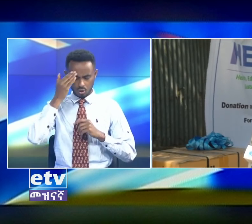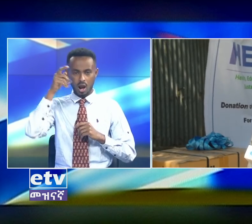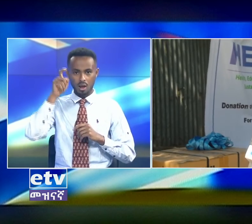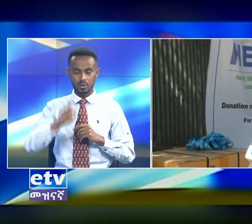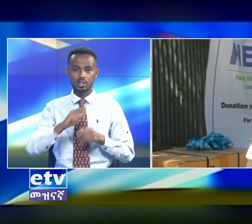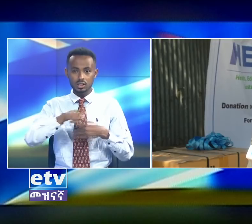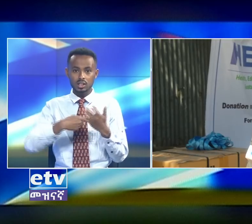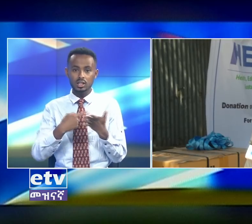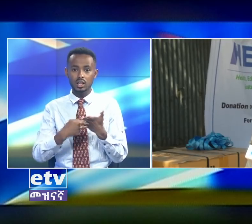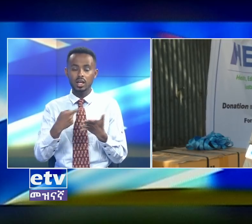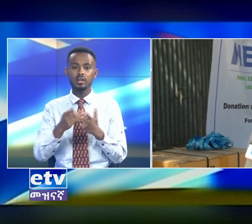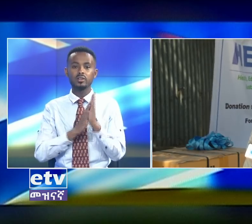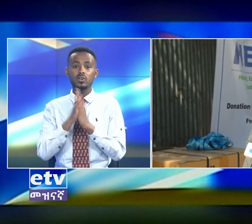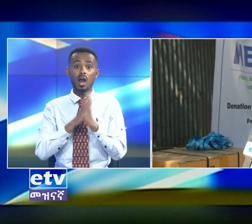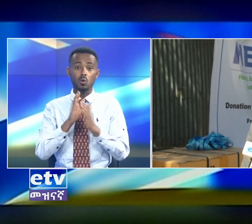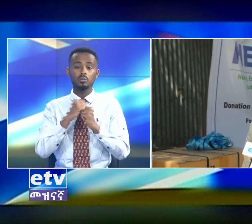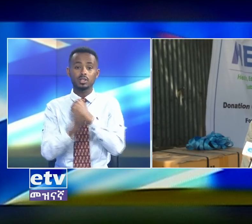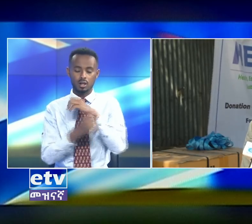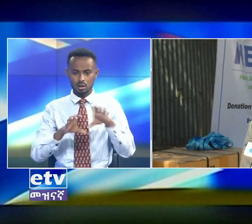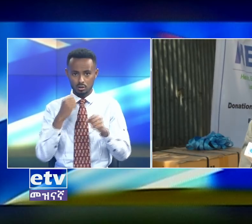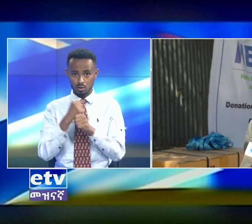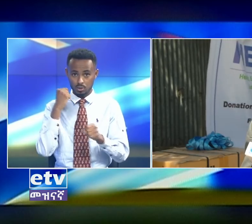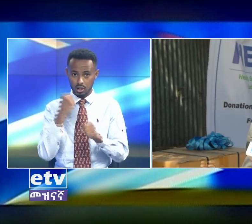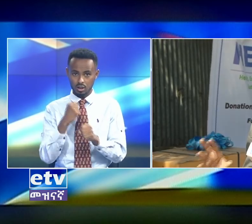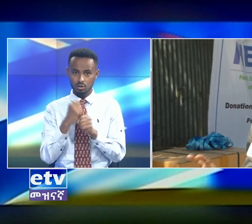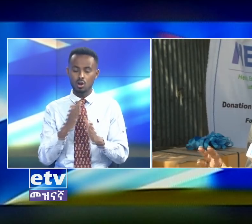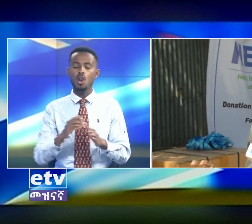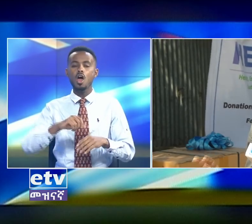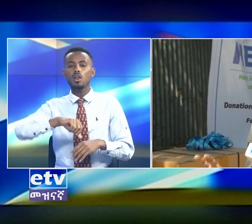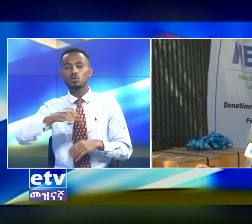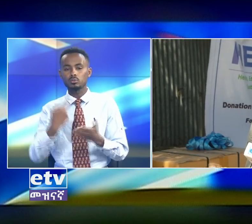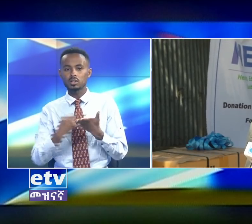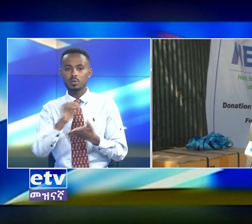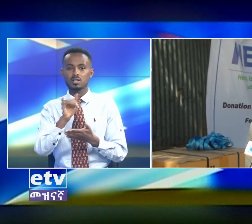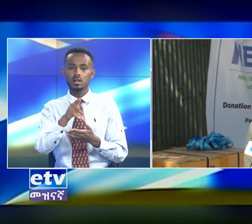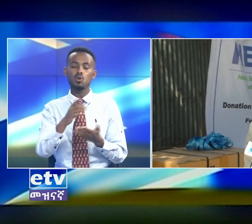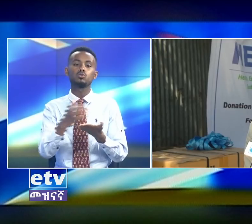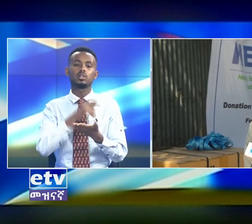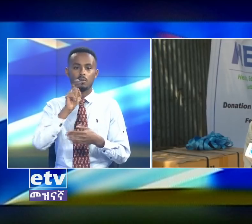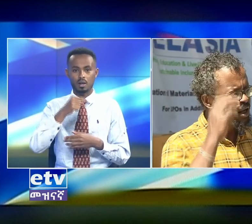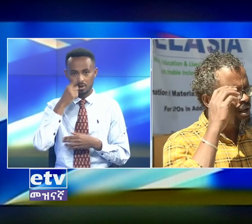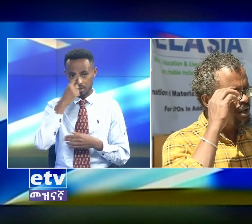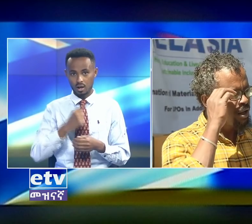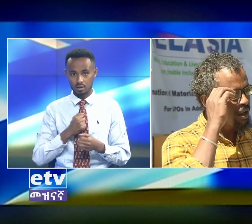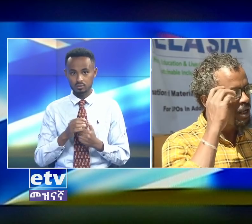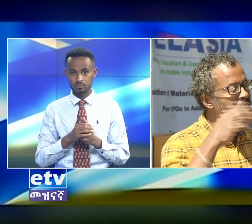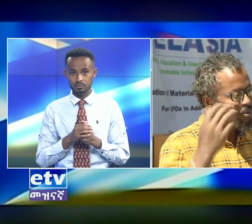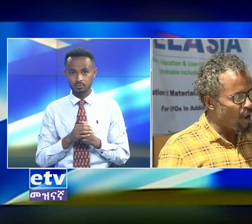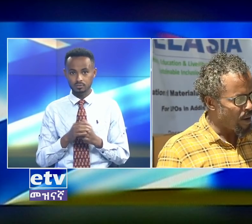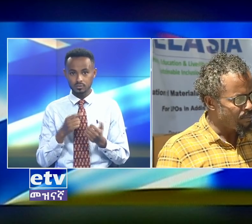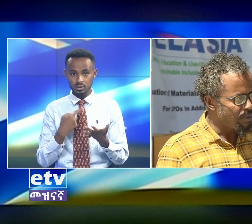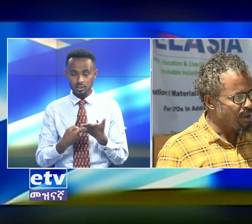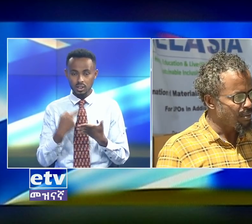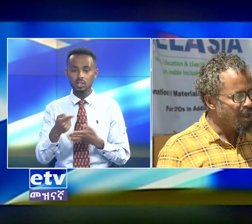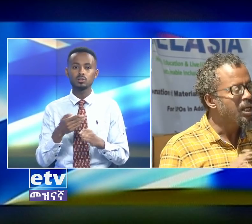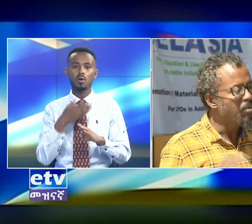አለበት። ስለዚህ እንደዚህ needs based የሆነ ስራዎች መሰራታቸው ሌሎችም በዚህ መልክ ሊወስዱት ይገባል የሚል እምነት አለኝ ነኝ። ከዚህ